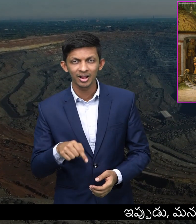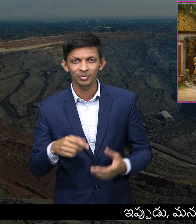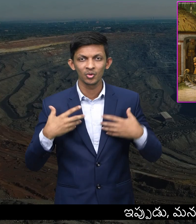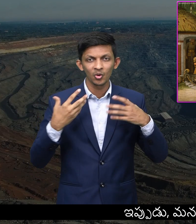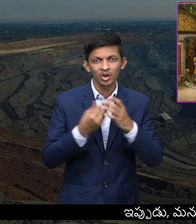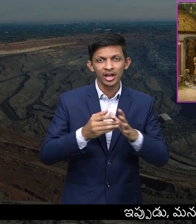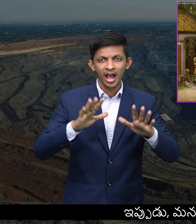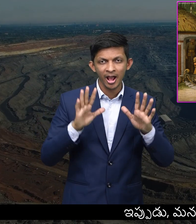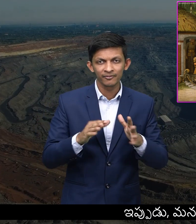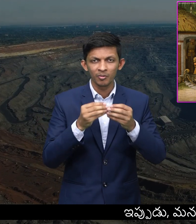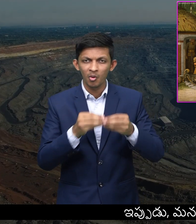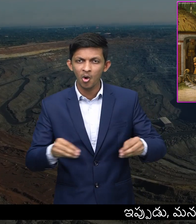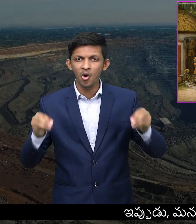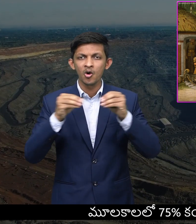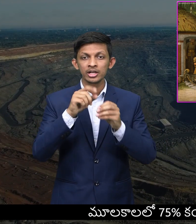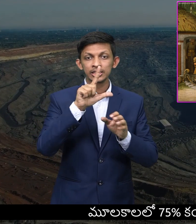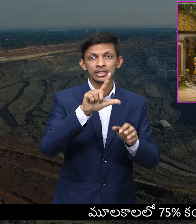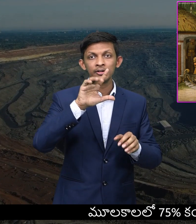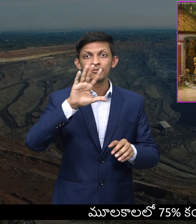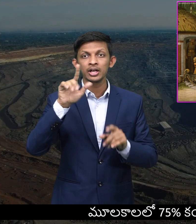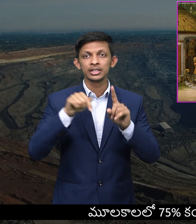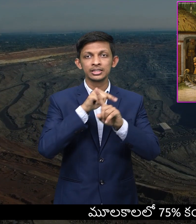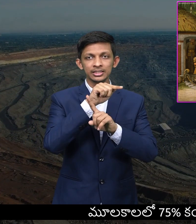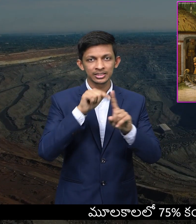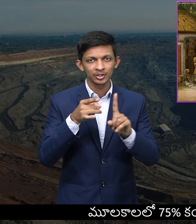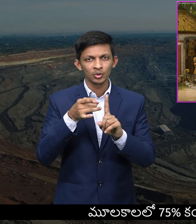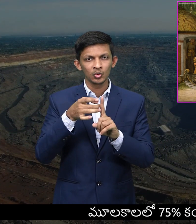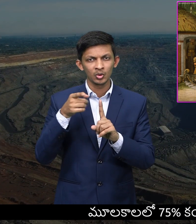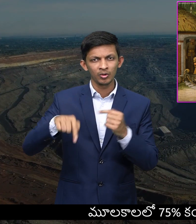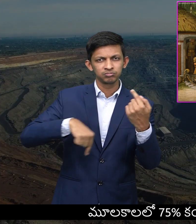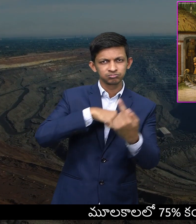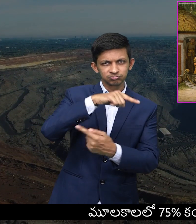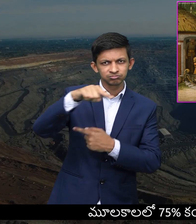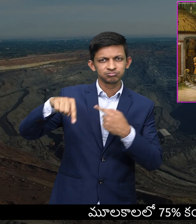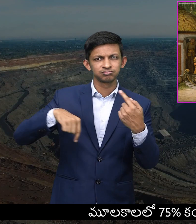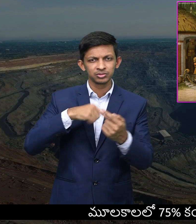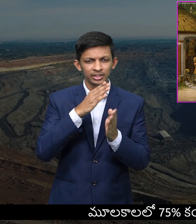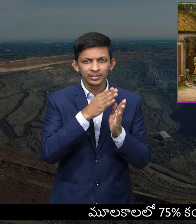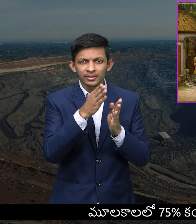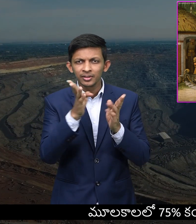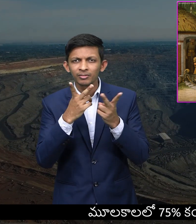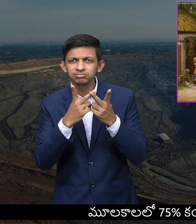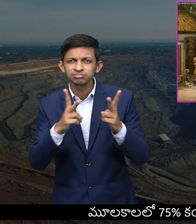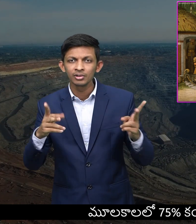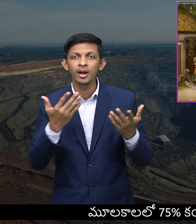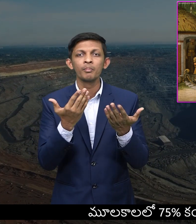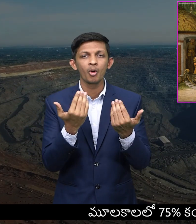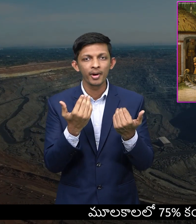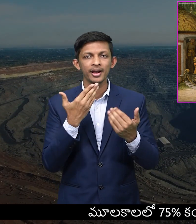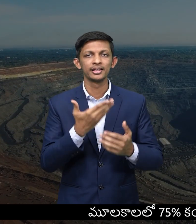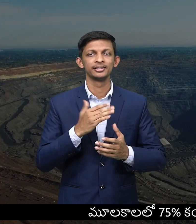ఇప్పుడు మనకు అందుబాటులో ఉన్న మూలకాలలో 75% కంటే ఎక్కువ లోహాలు ఉన్నాయి.